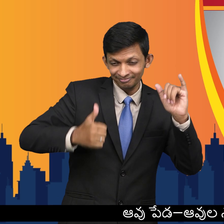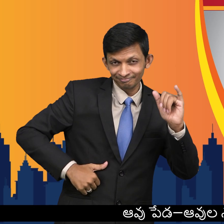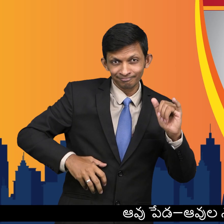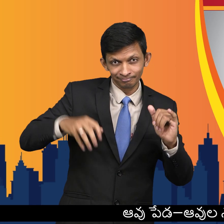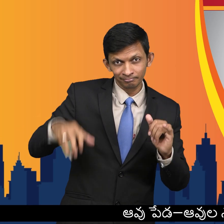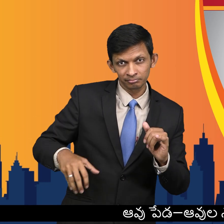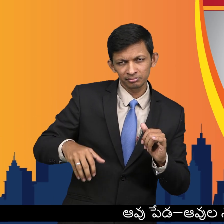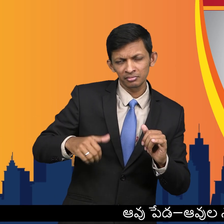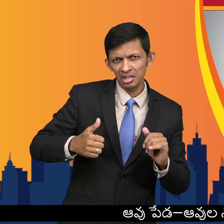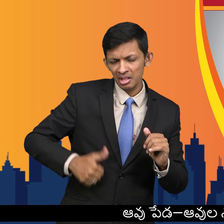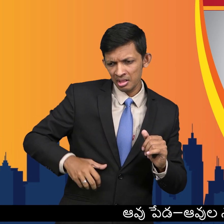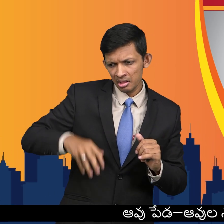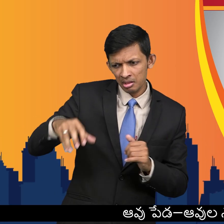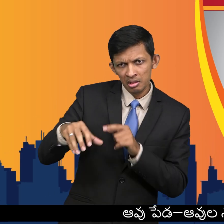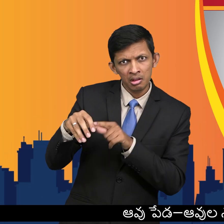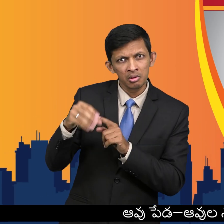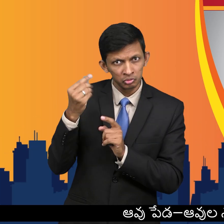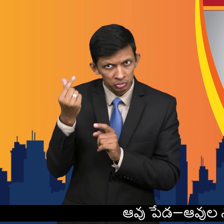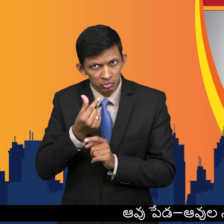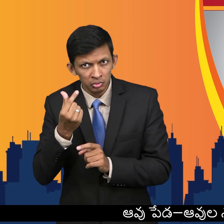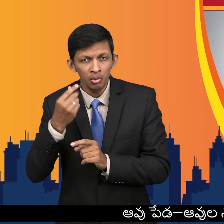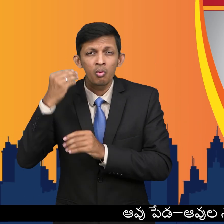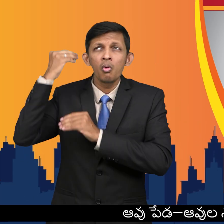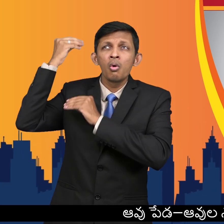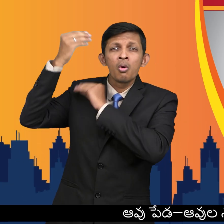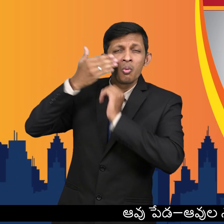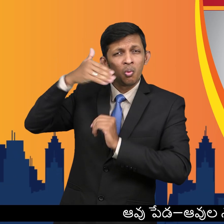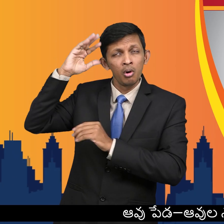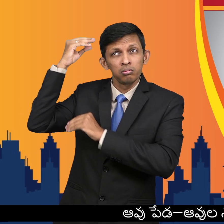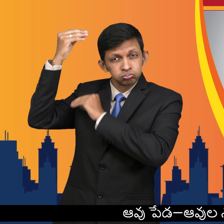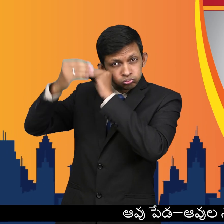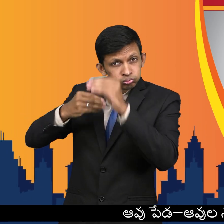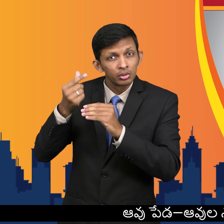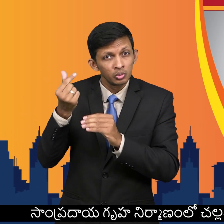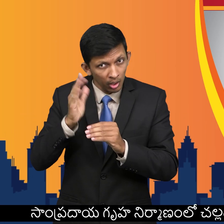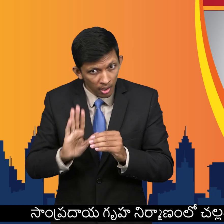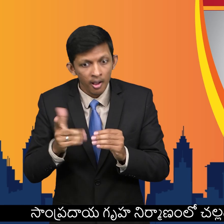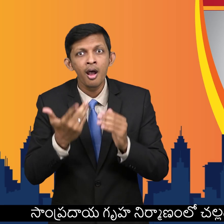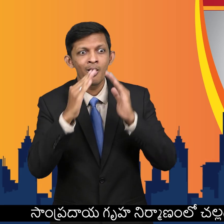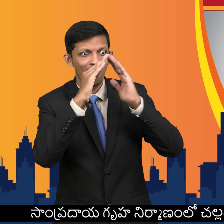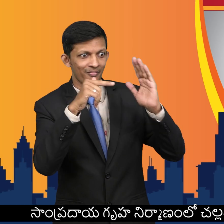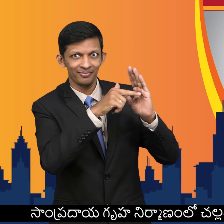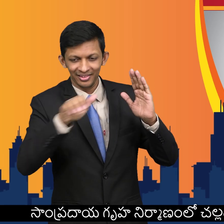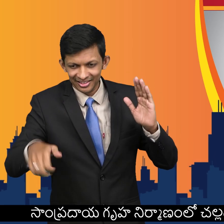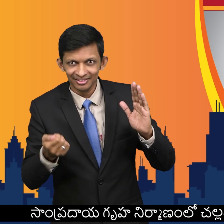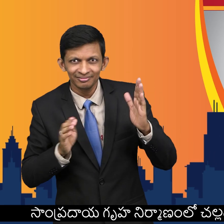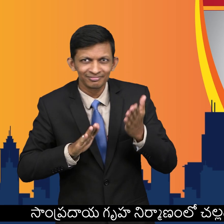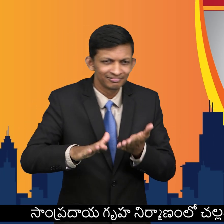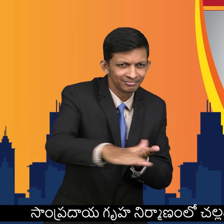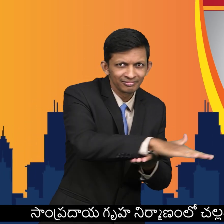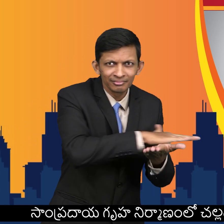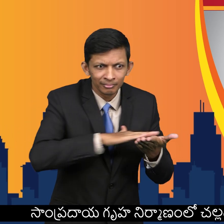ఆవు పేడ, ఆవుల నుండి వచ్చే ఘన వ్యర్థాలు సాంప్రదాయ గృహ నిర్మాణంలో చల్లదనం మరియు శుభ్రత